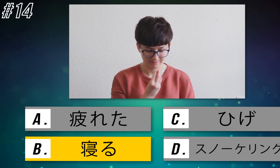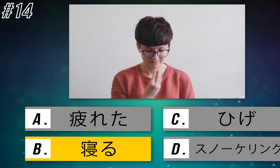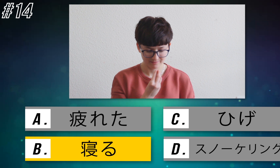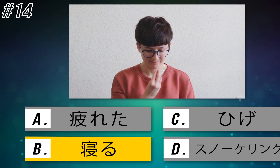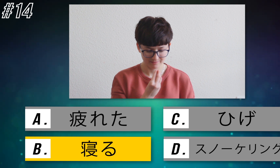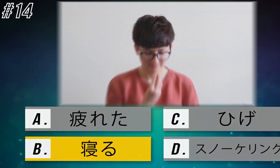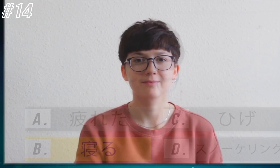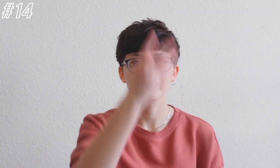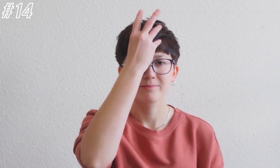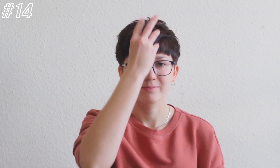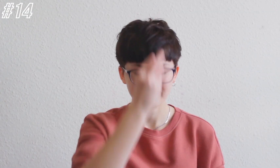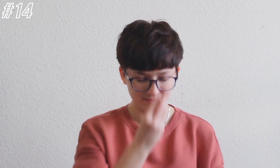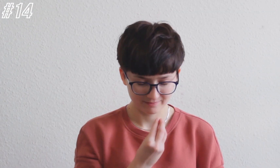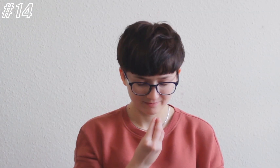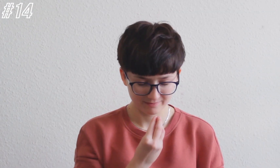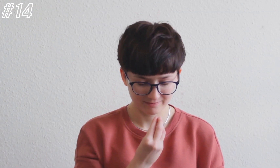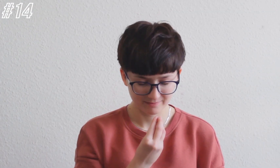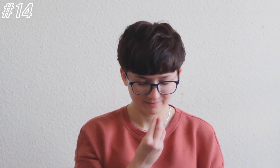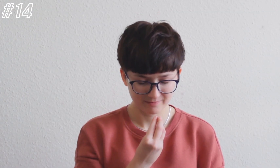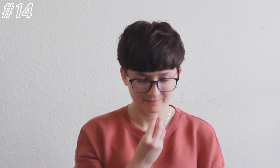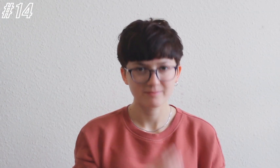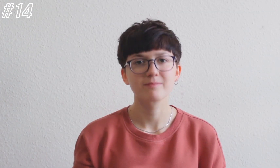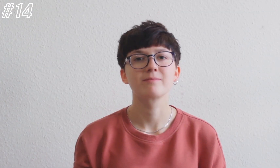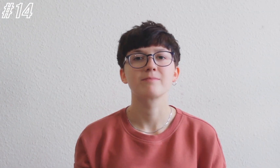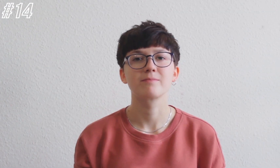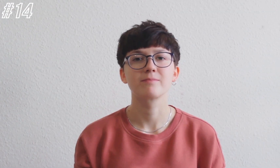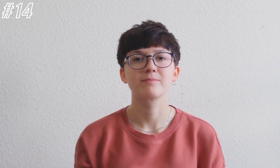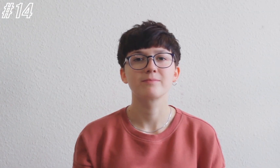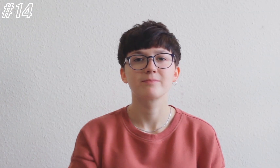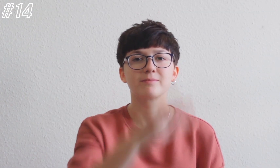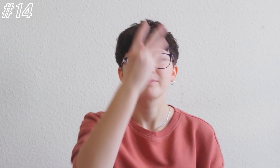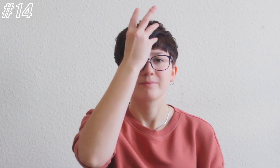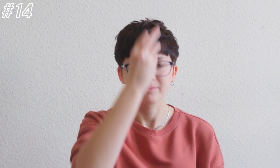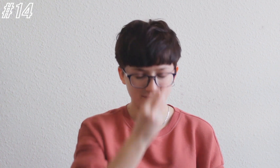ます。その手を顎に向かって指をまとめながら動かします。